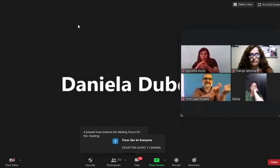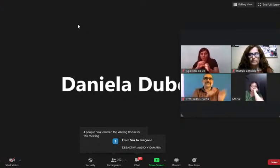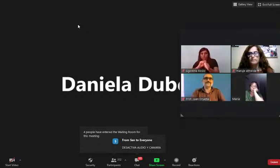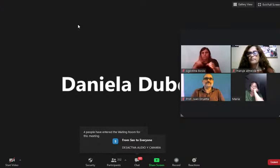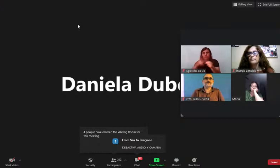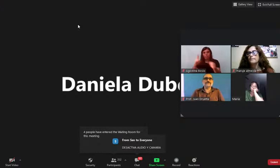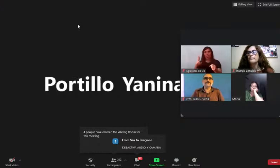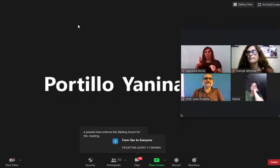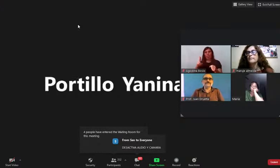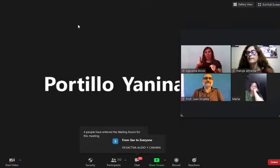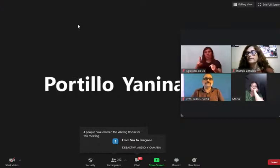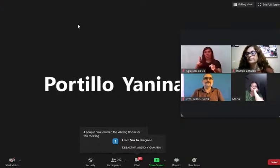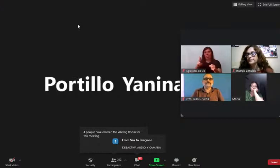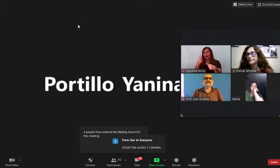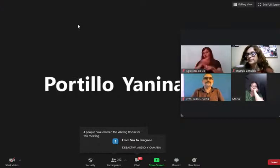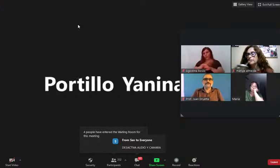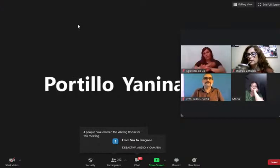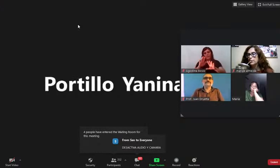micrófono activado.